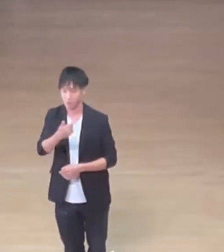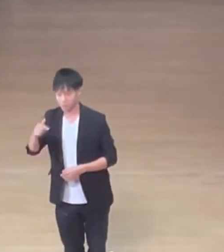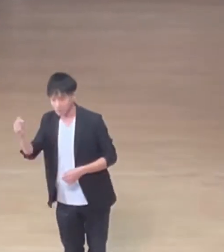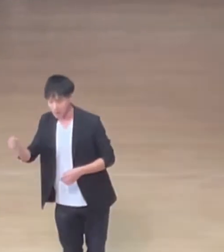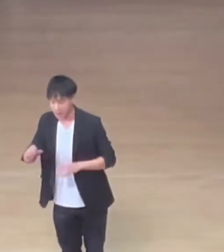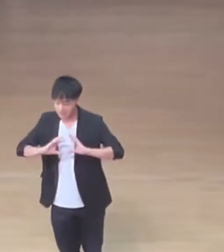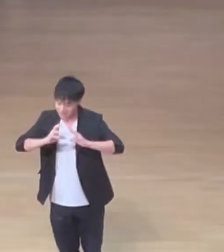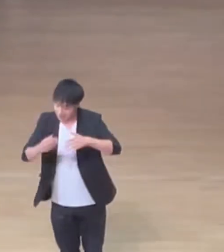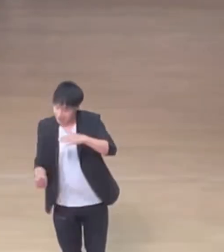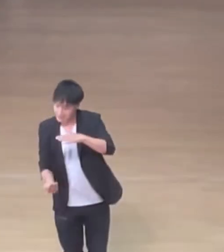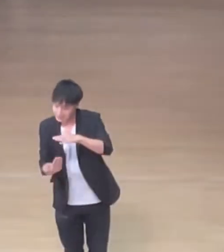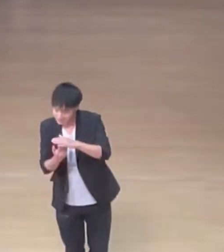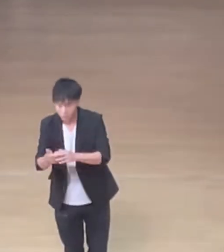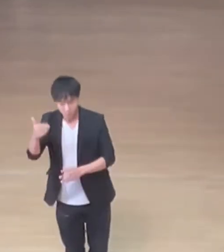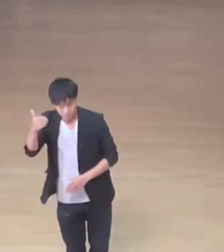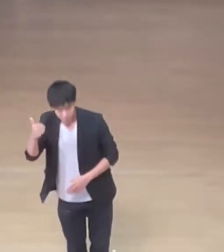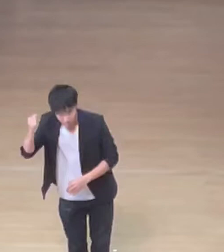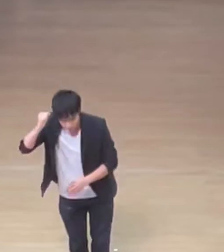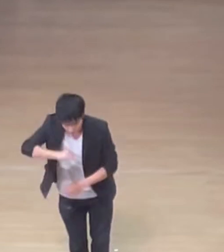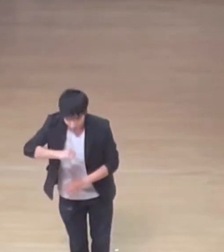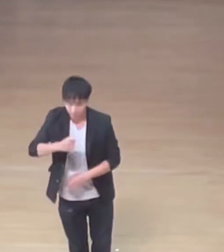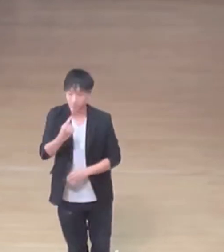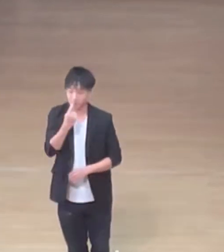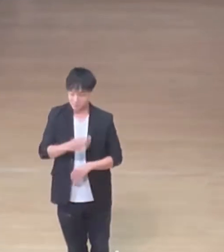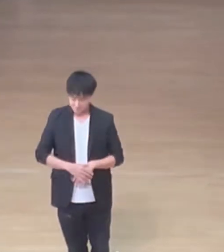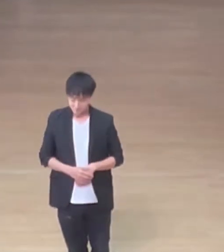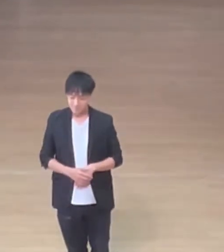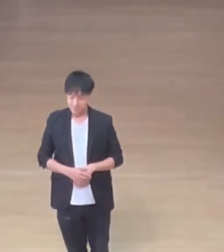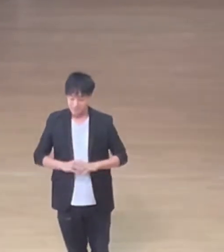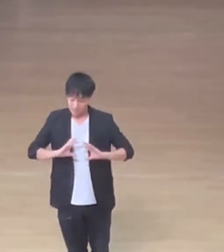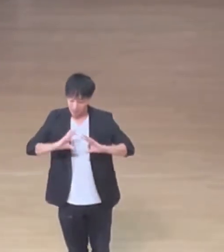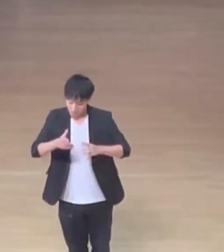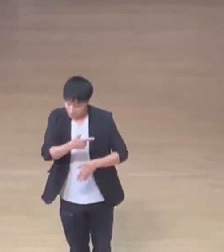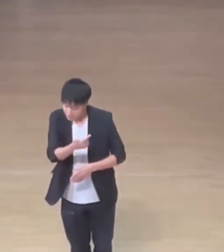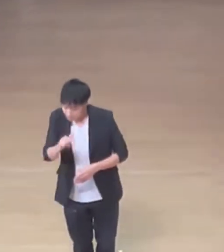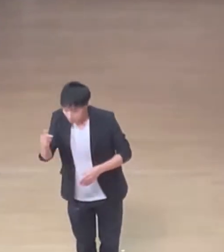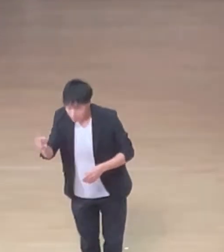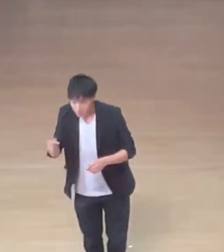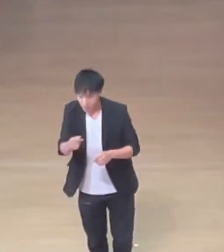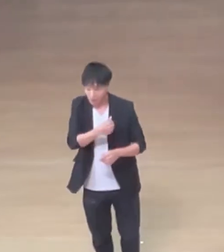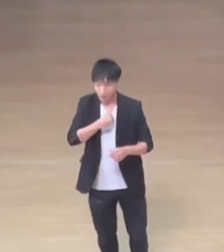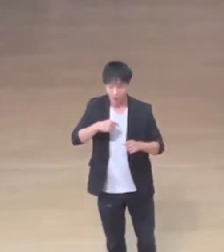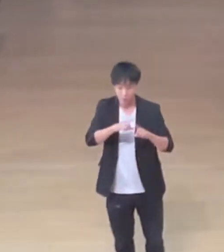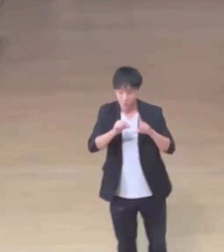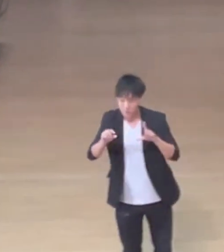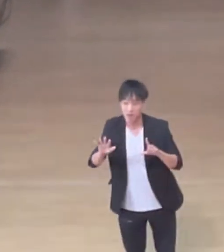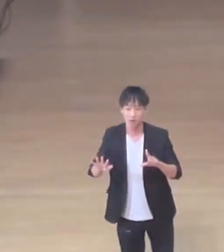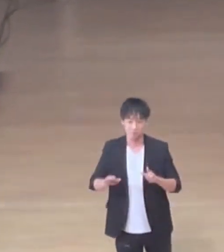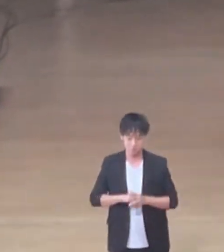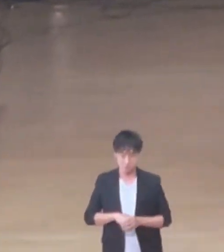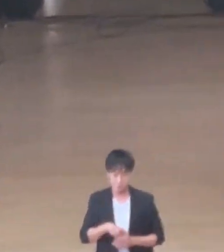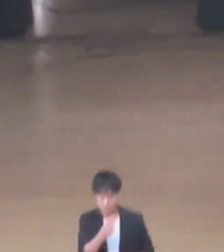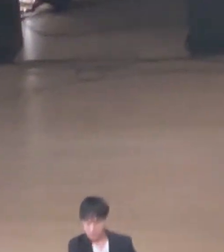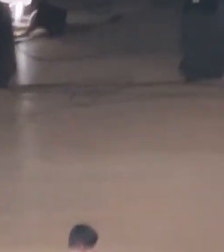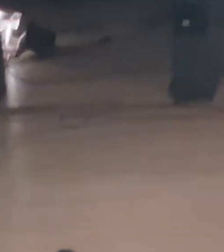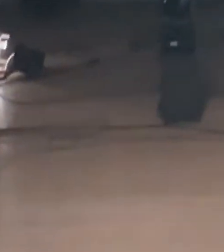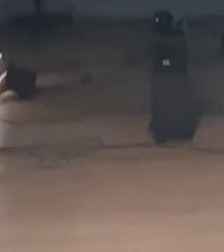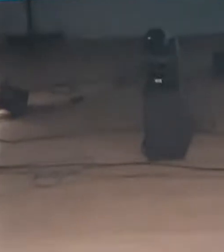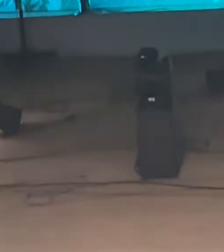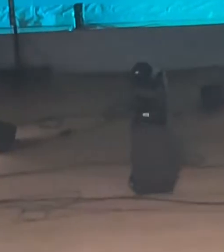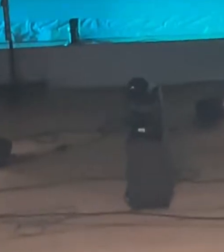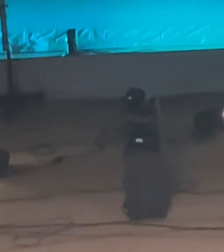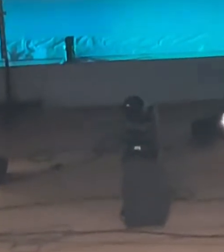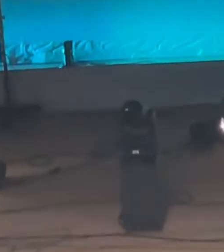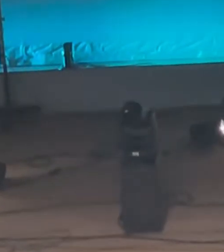。世界はあらゆる可能性に満ちています。一人一人の個性や情熱